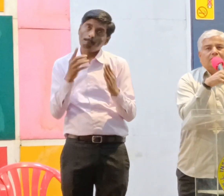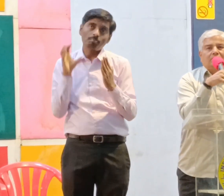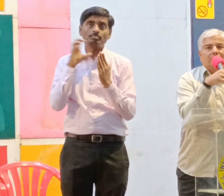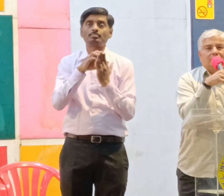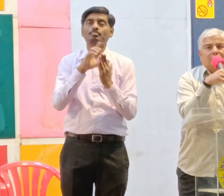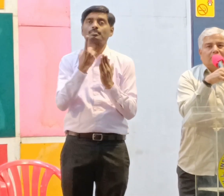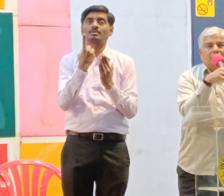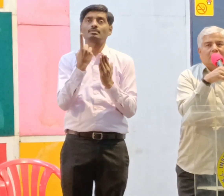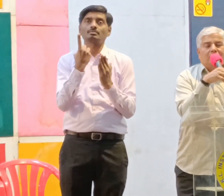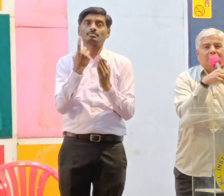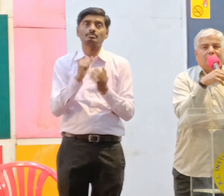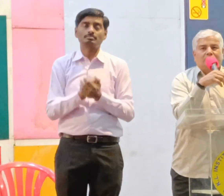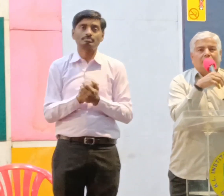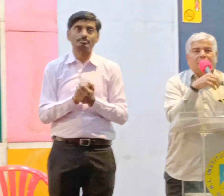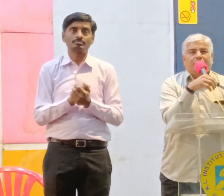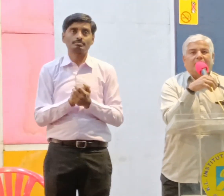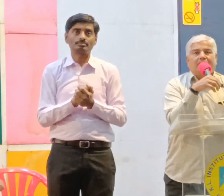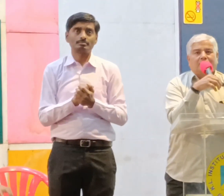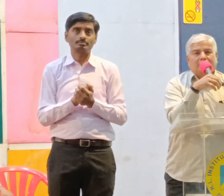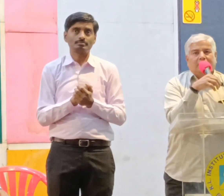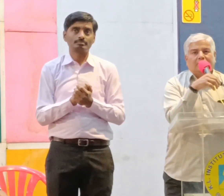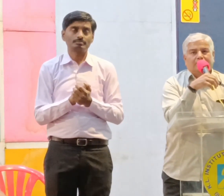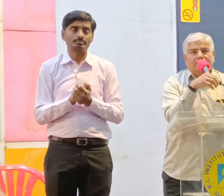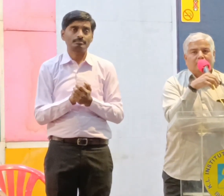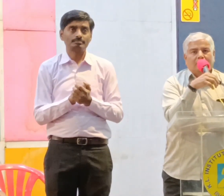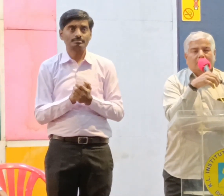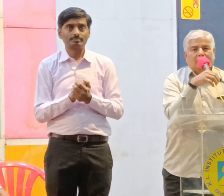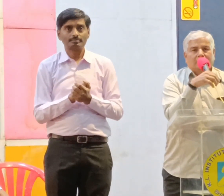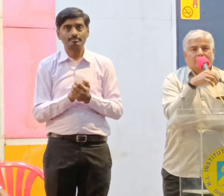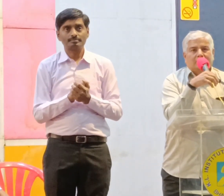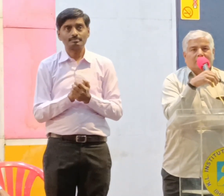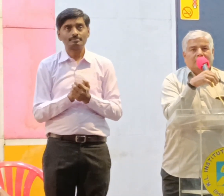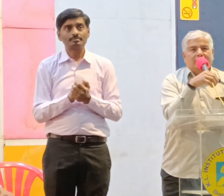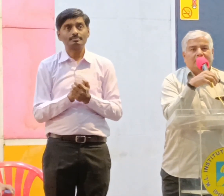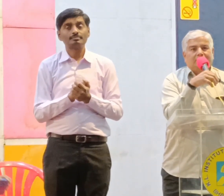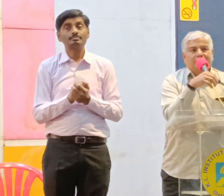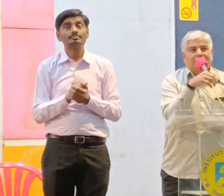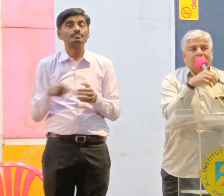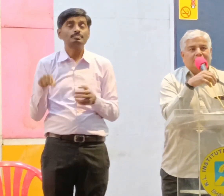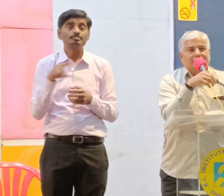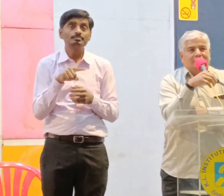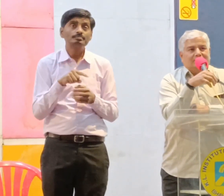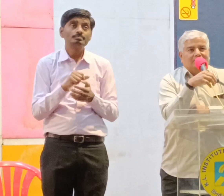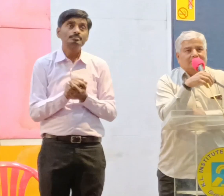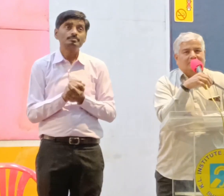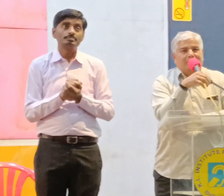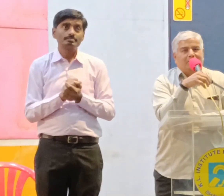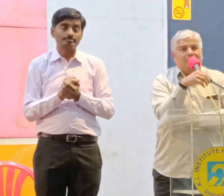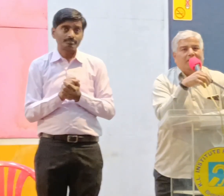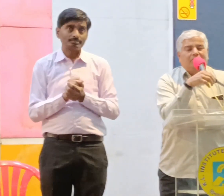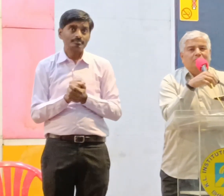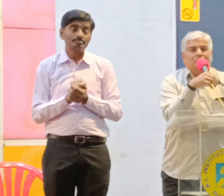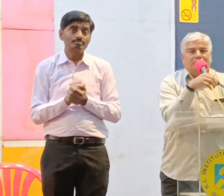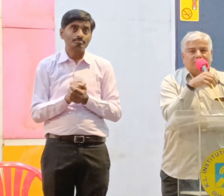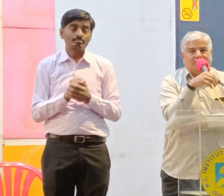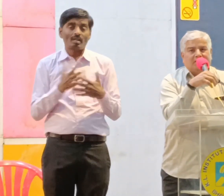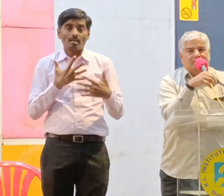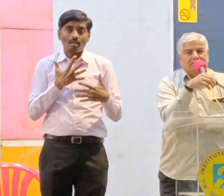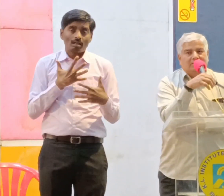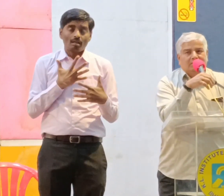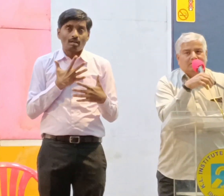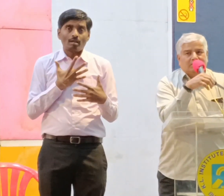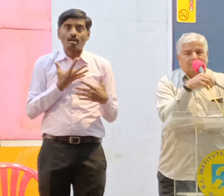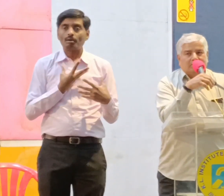પ્રશ્નની લખવાની શરૂઆત પહેલા કરવાની, એટલે તમારો હાવ દૂર થઈ